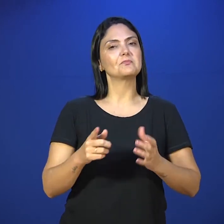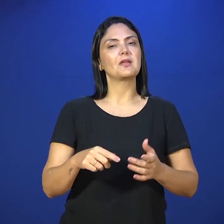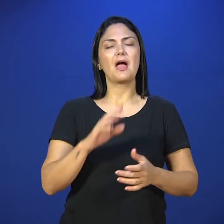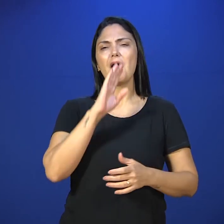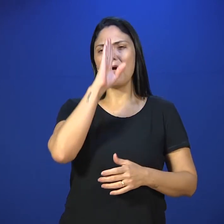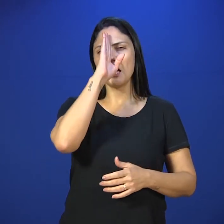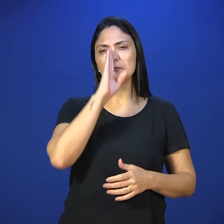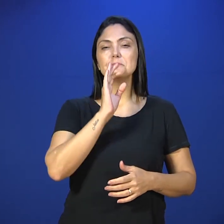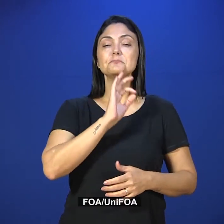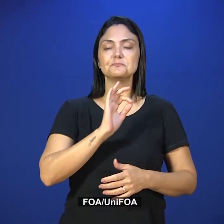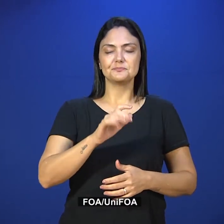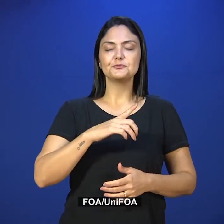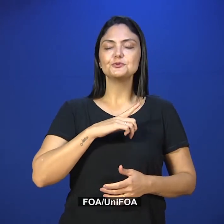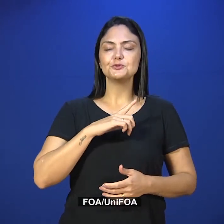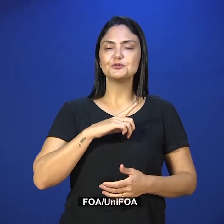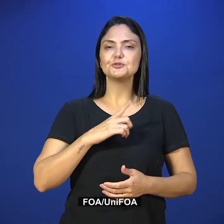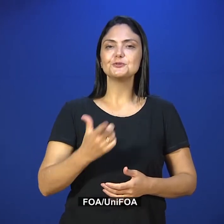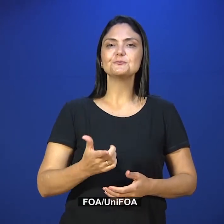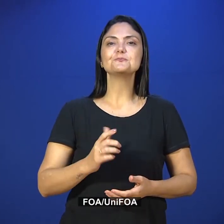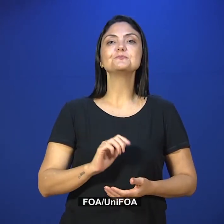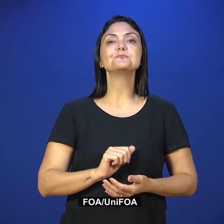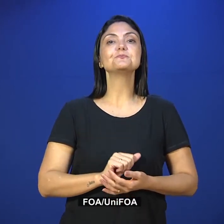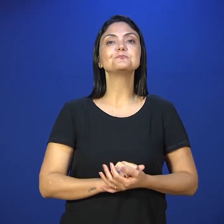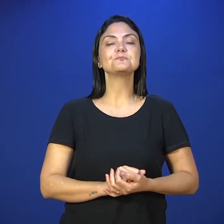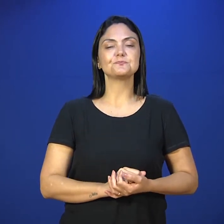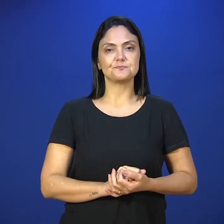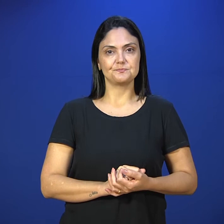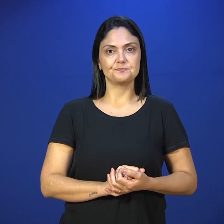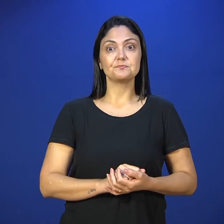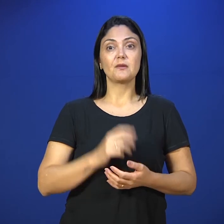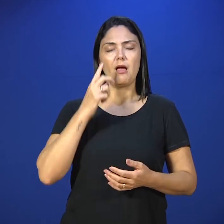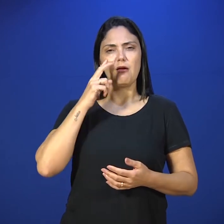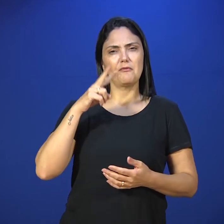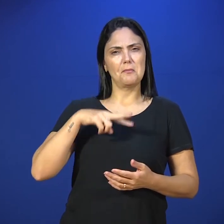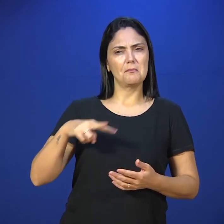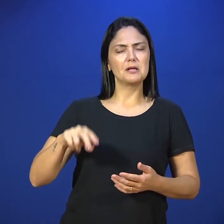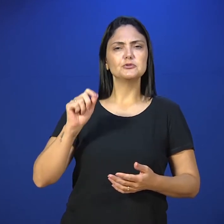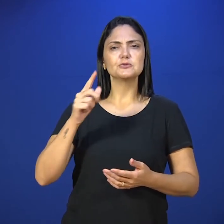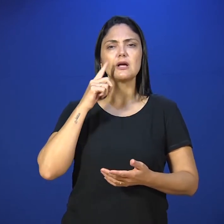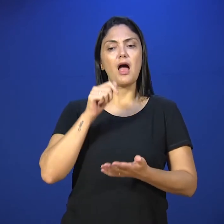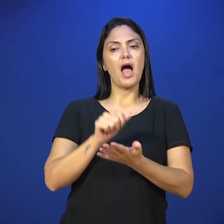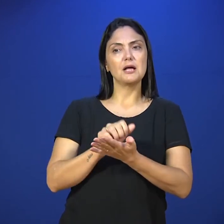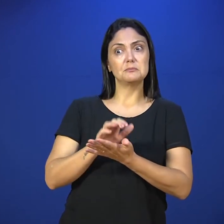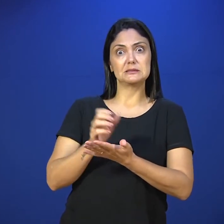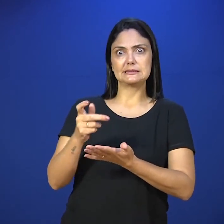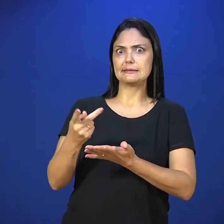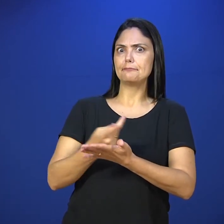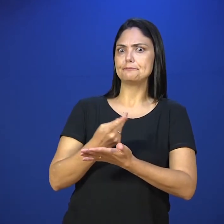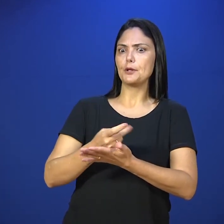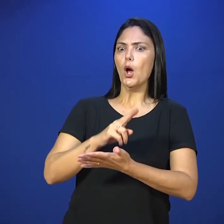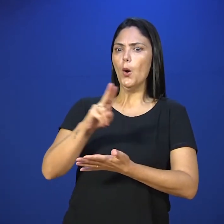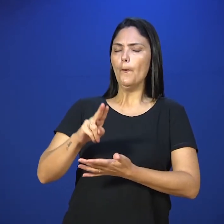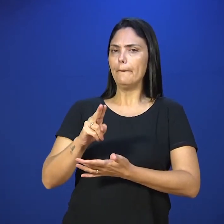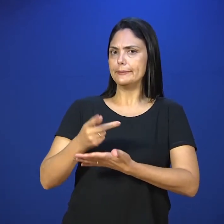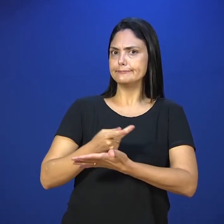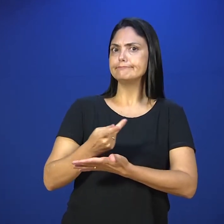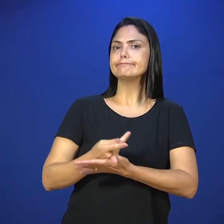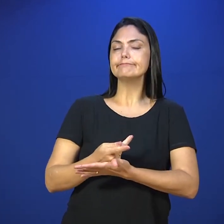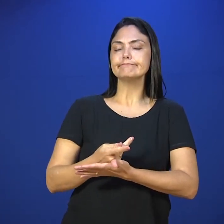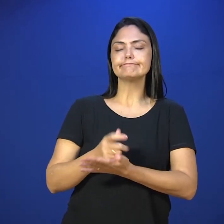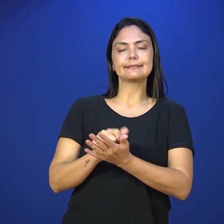prejuízo ou má reputação para a FOA-Unifoa, sob pena de serem tomadas medidas administrativas e judiciais